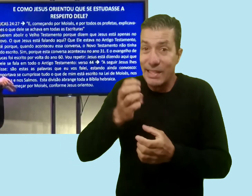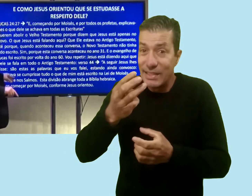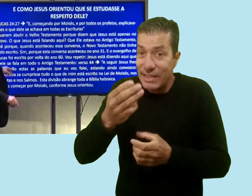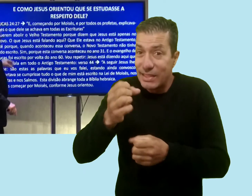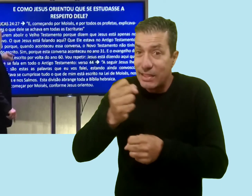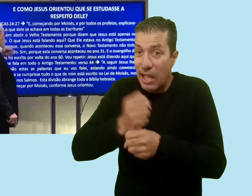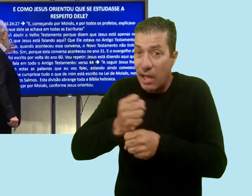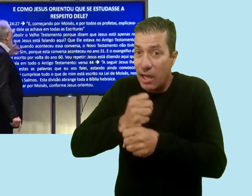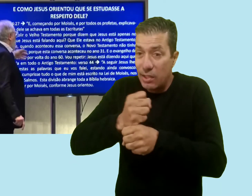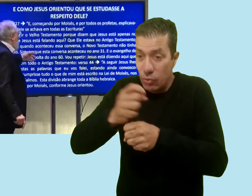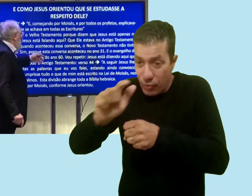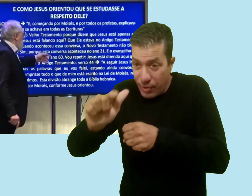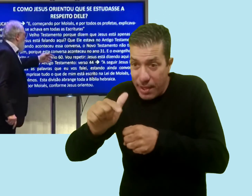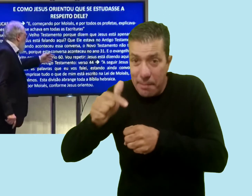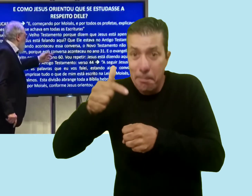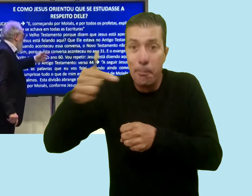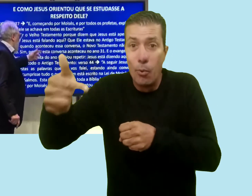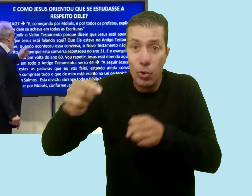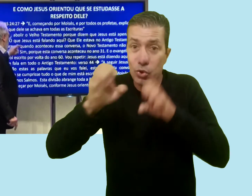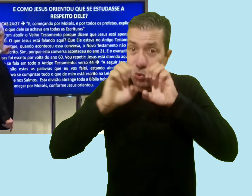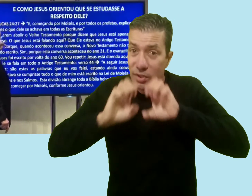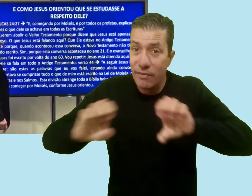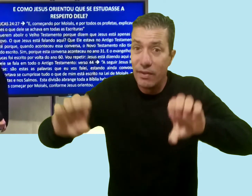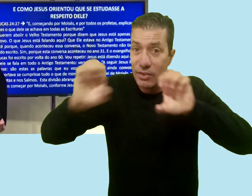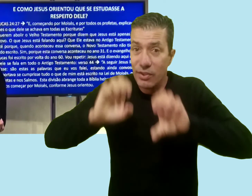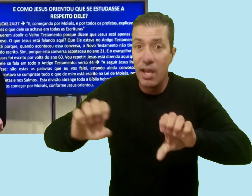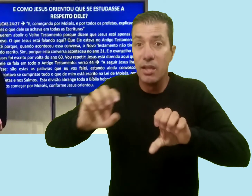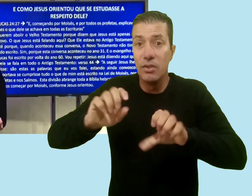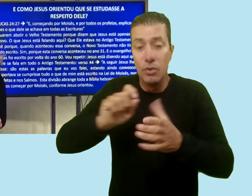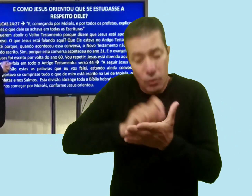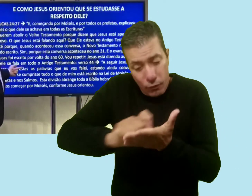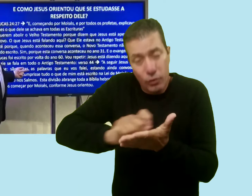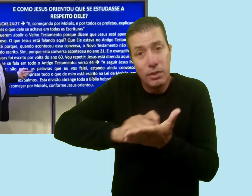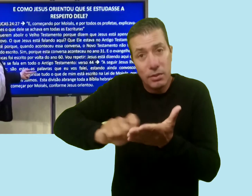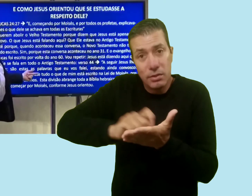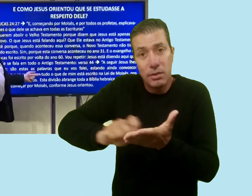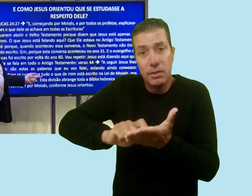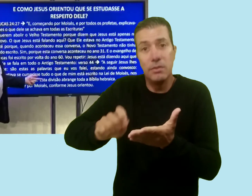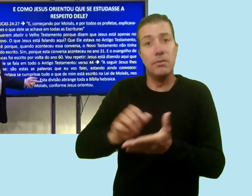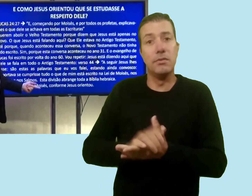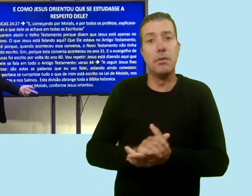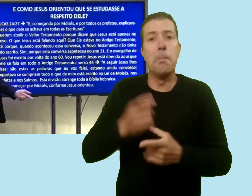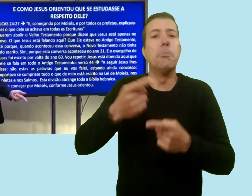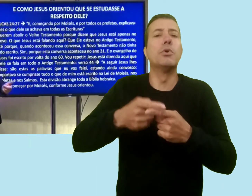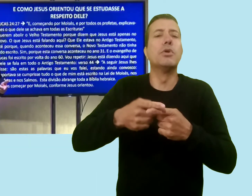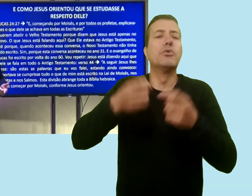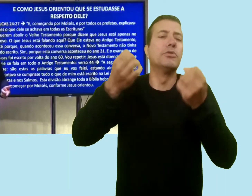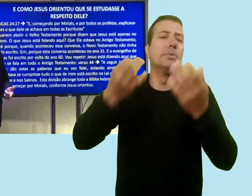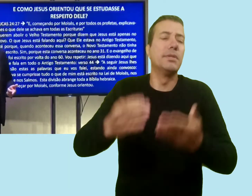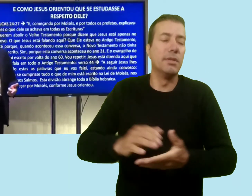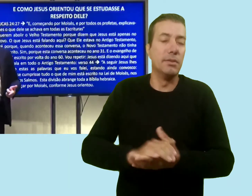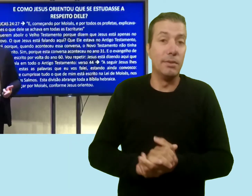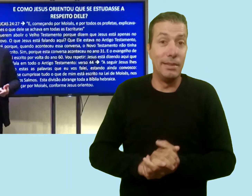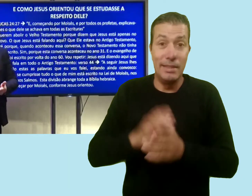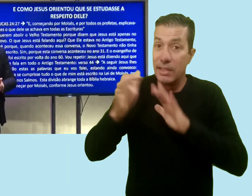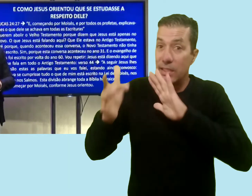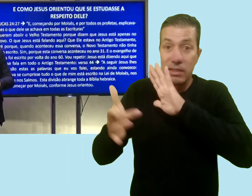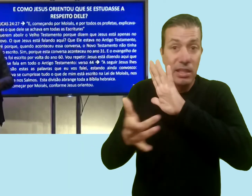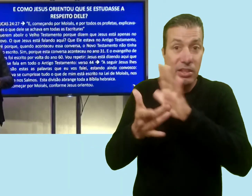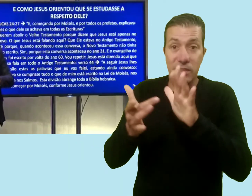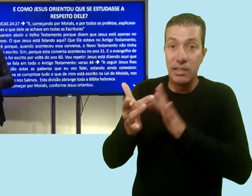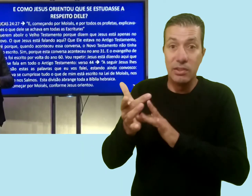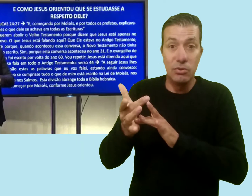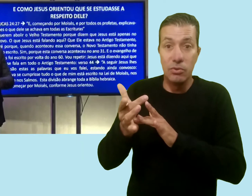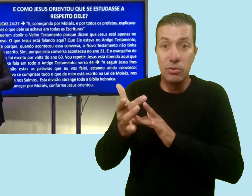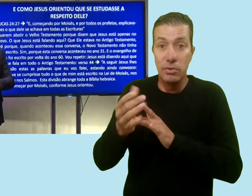foi escrito 30 anos depois. 30 anos depois. Tá? Por que eu estou falando isso?